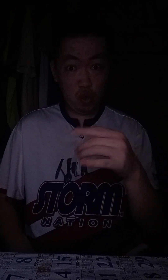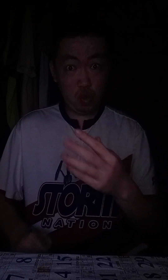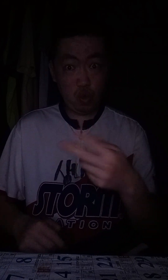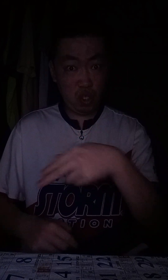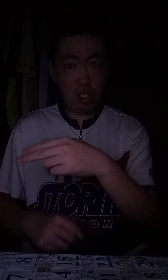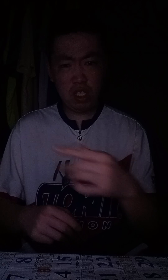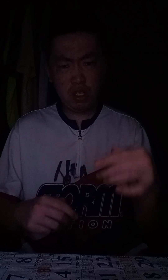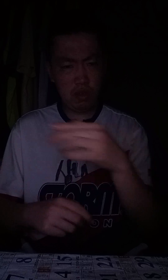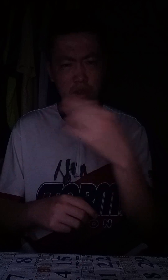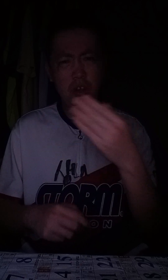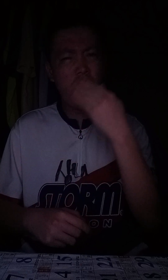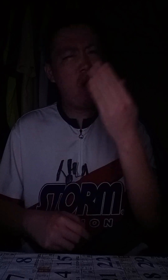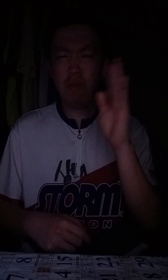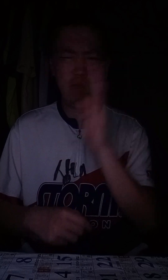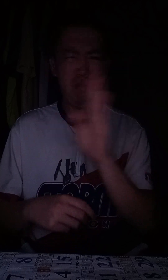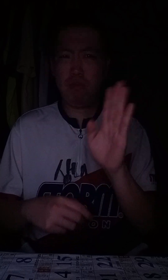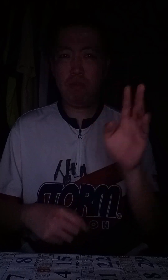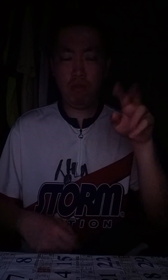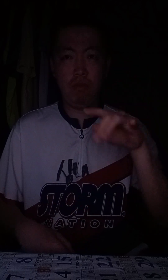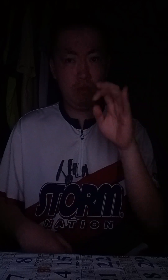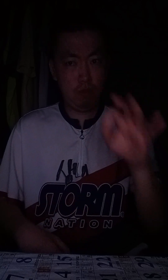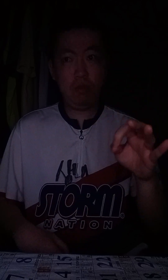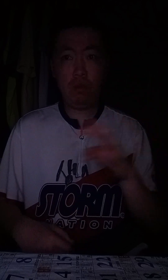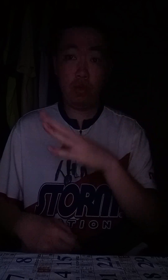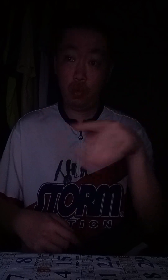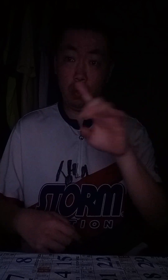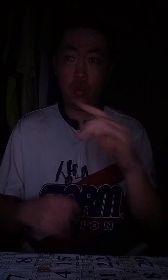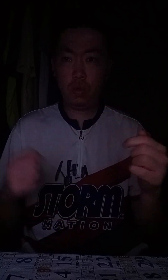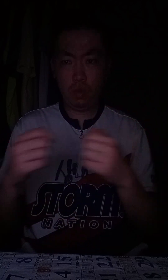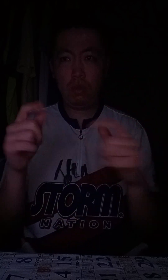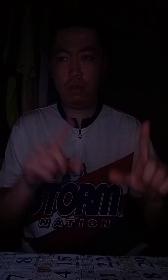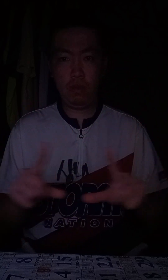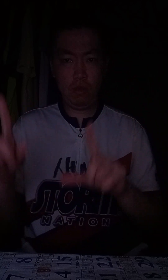운전기사가 음주나 약물은 하지 않았다고 보고 사고 경위를 조사하고 있습니다.